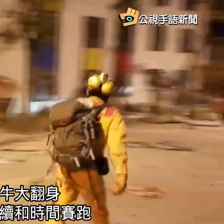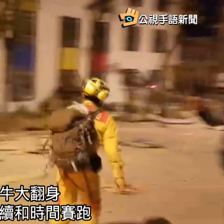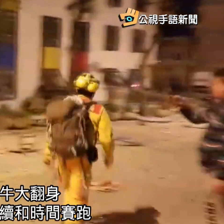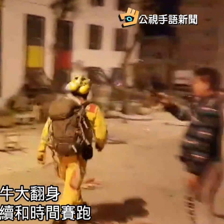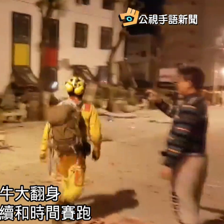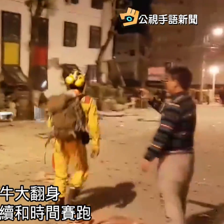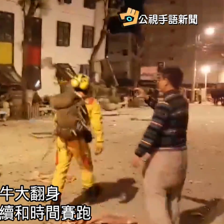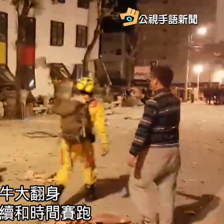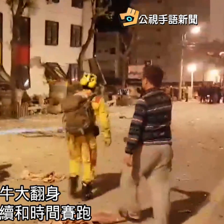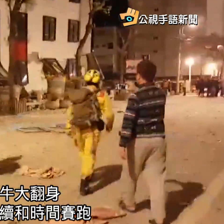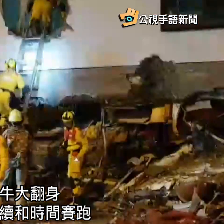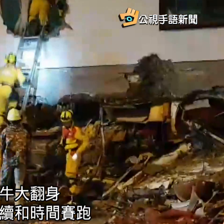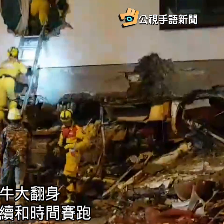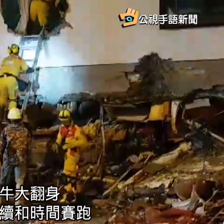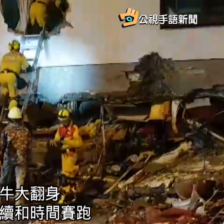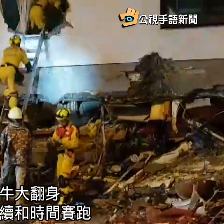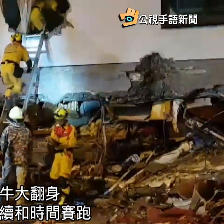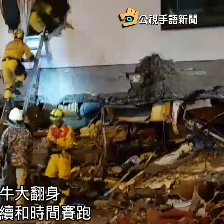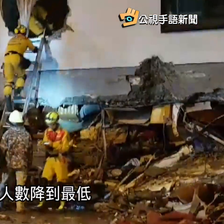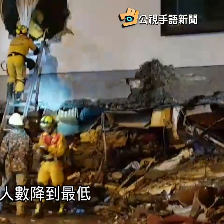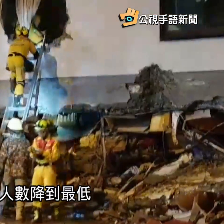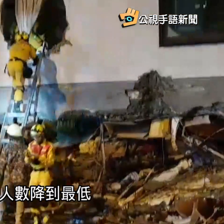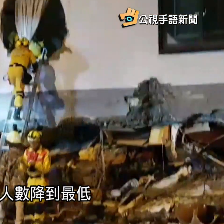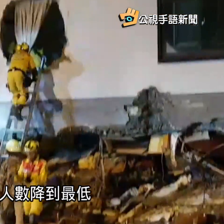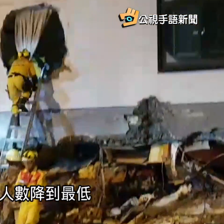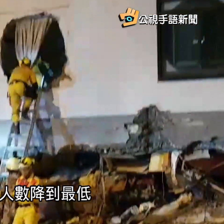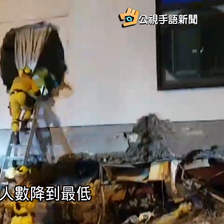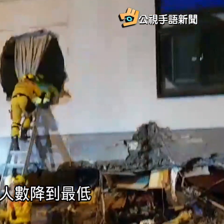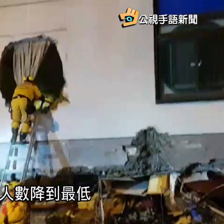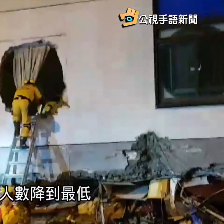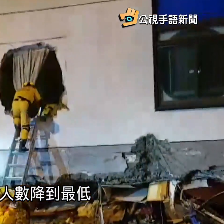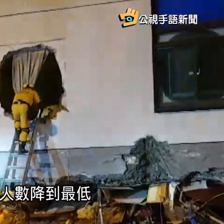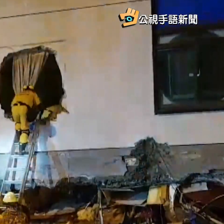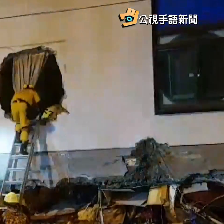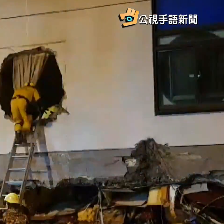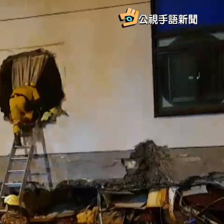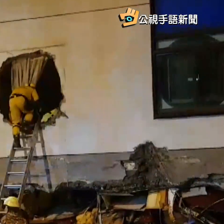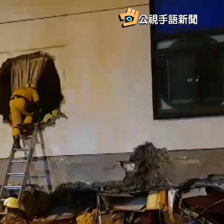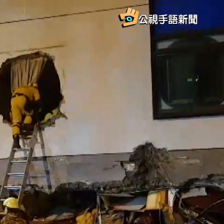救人员持续和时间赛跑，希望将死伤人数降到最低。记者综合报道。